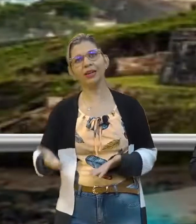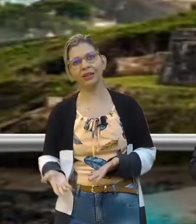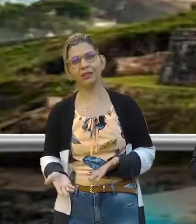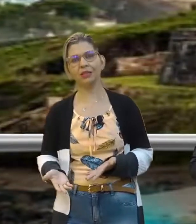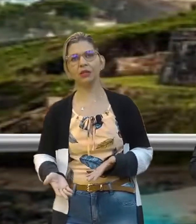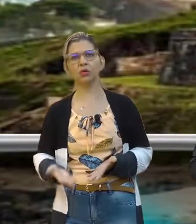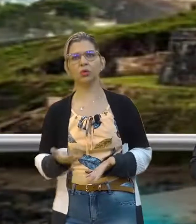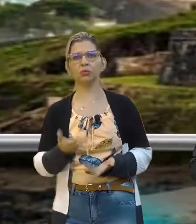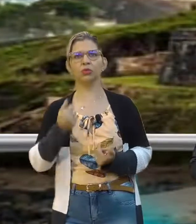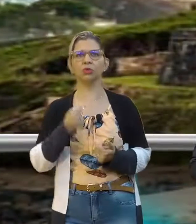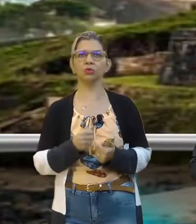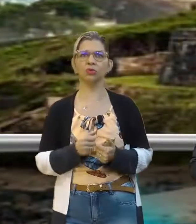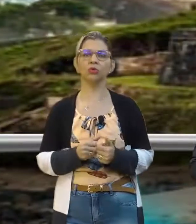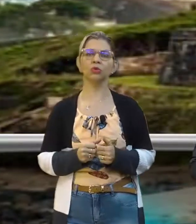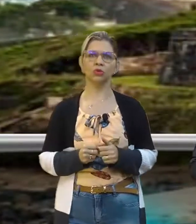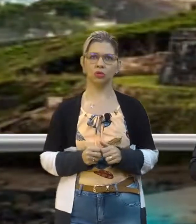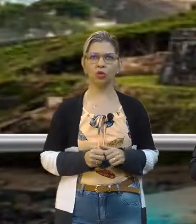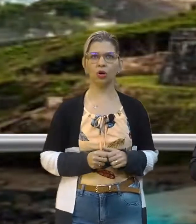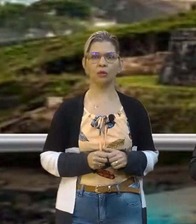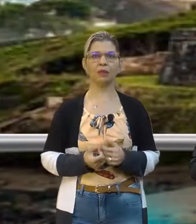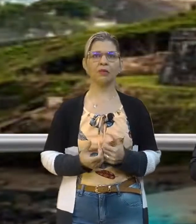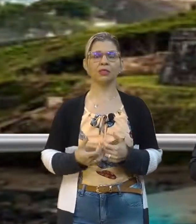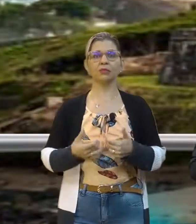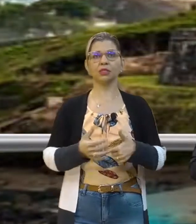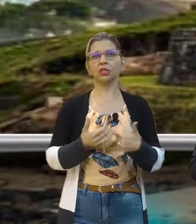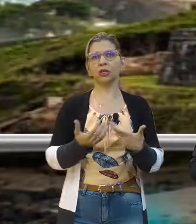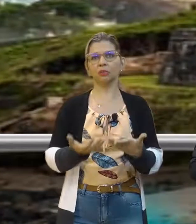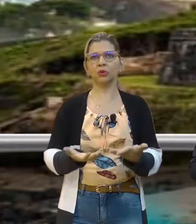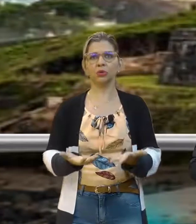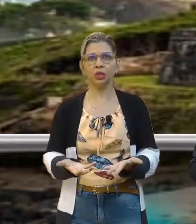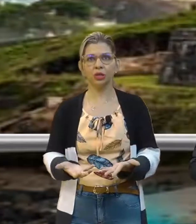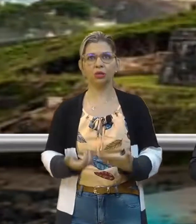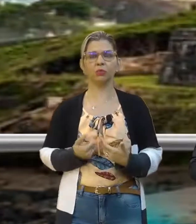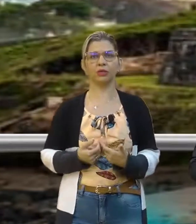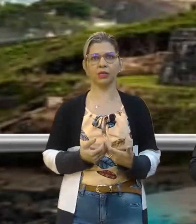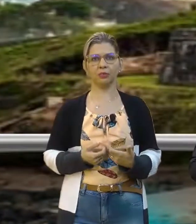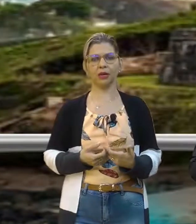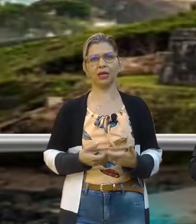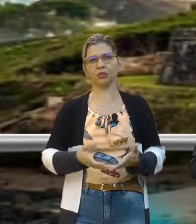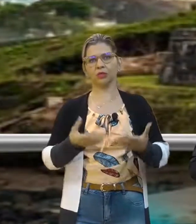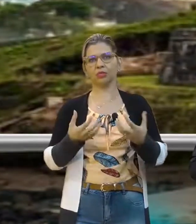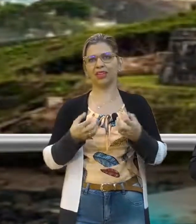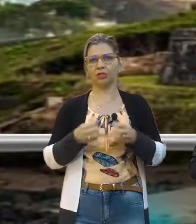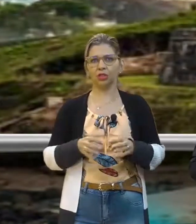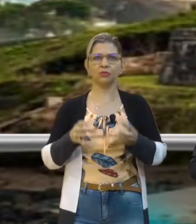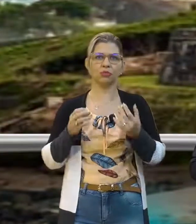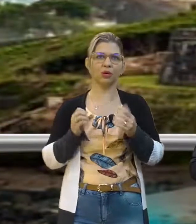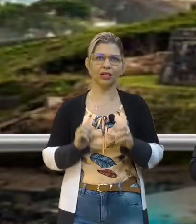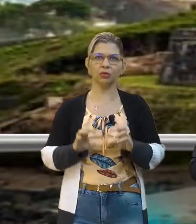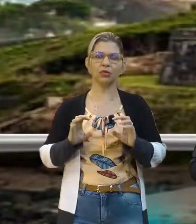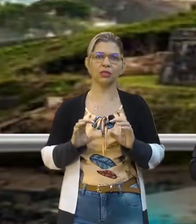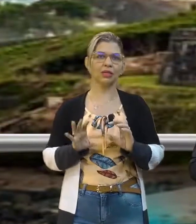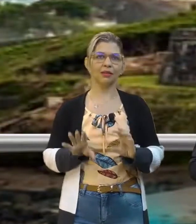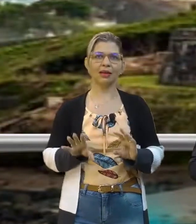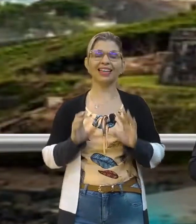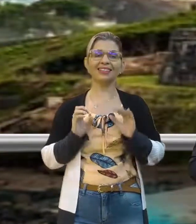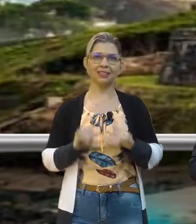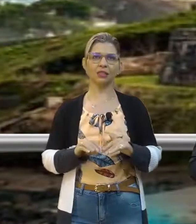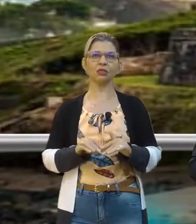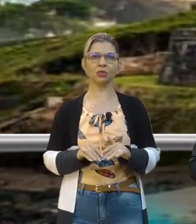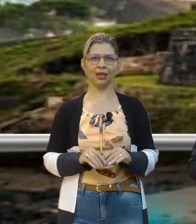língua inglesa como segundo idioma. Mas se você chegar em Porto Rico, por exemplo, a não ser os nativos, moradores,